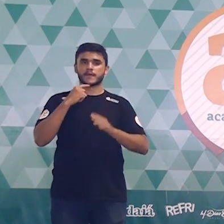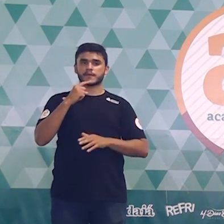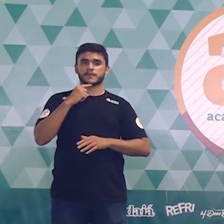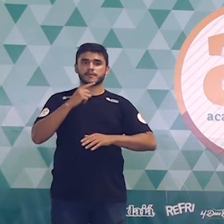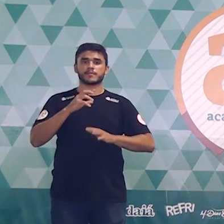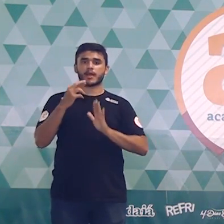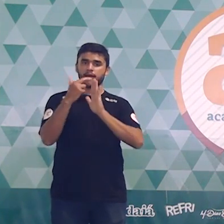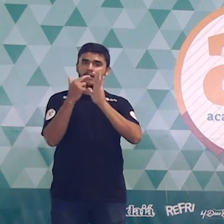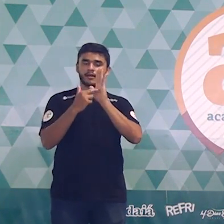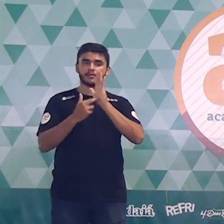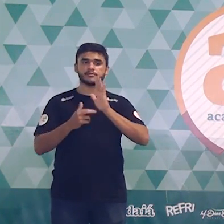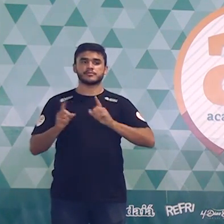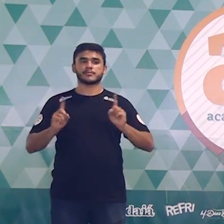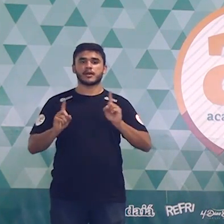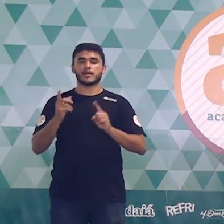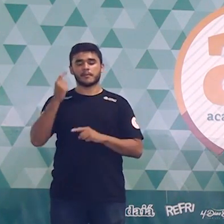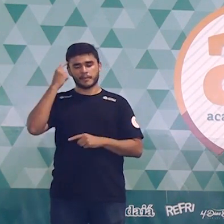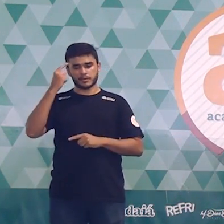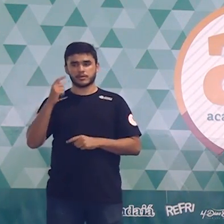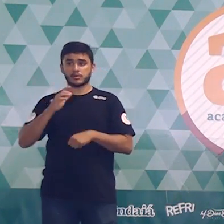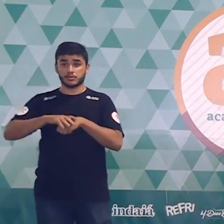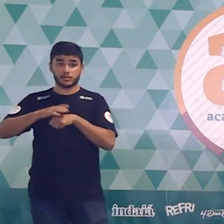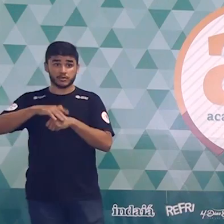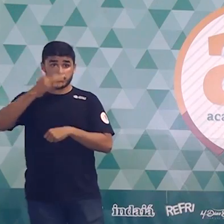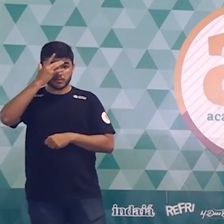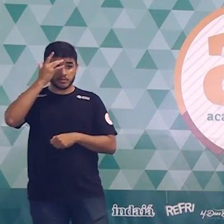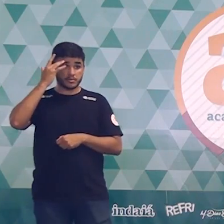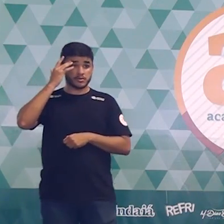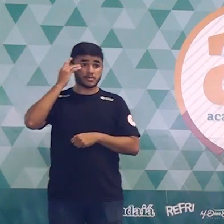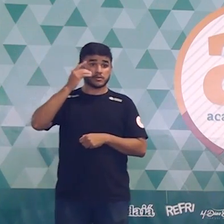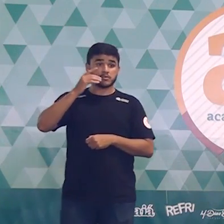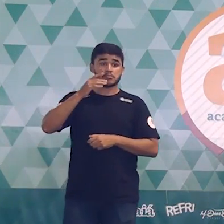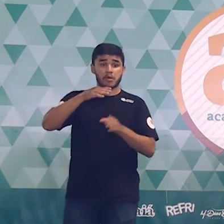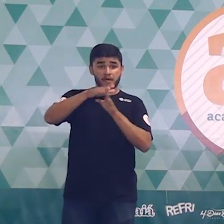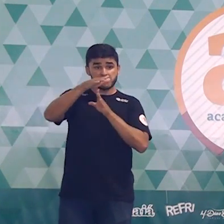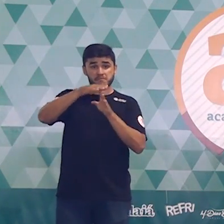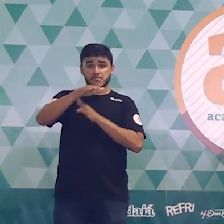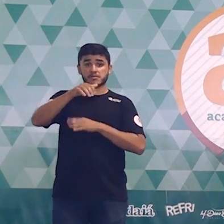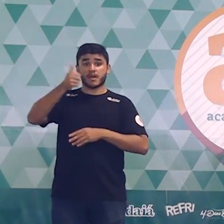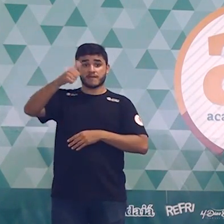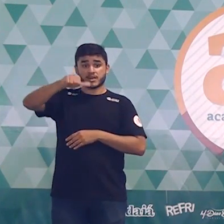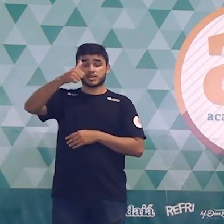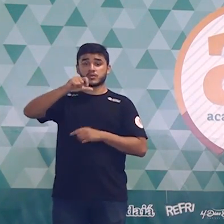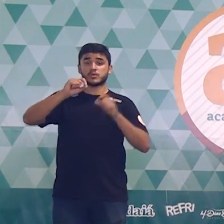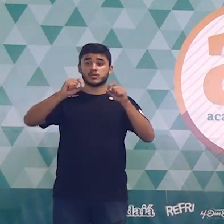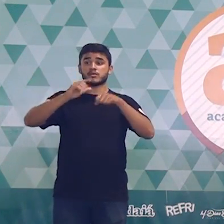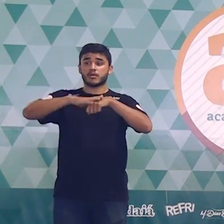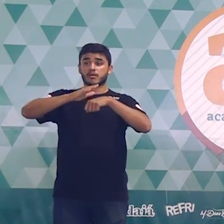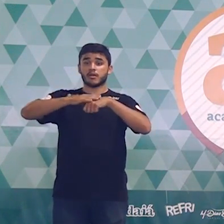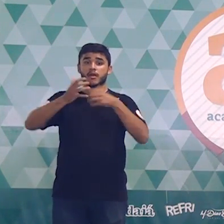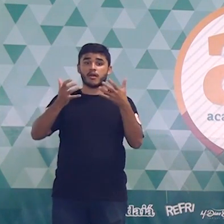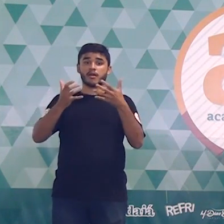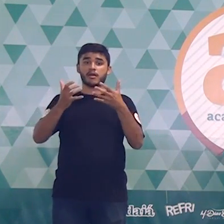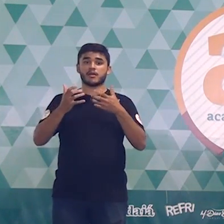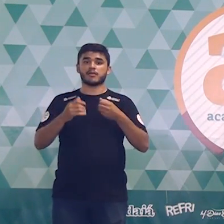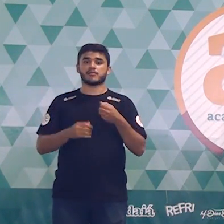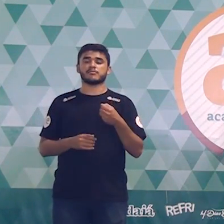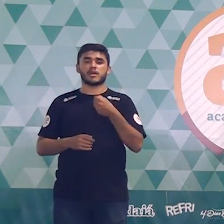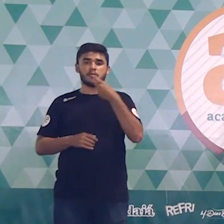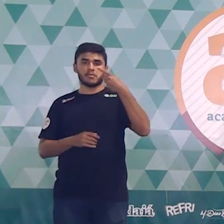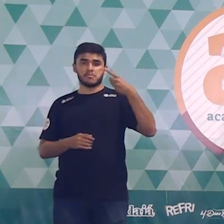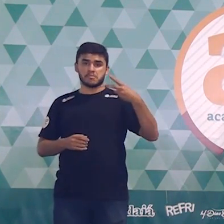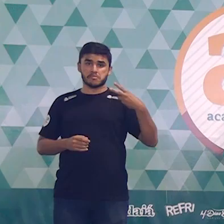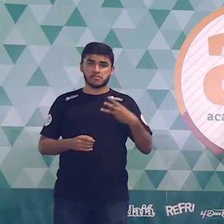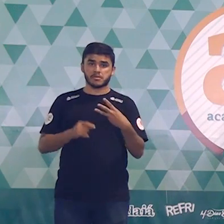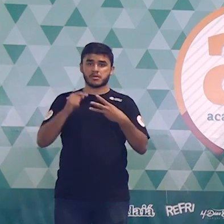uma regra. Alguém que esteja te orientando assim, se for algum avaliador, algum corretor, é porque ele quis que você fizesse 3 alusões para ficar.